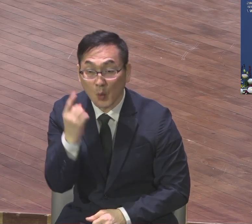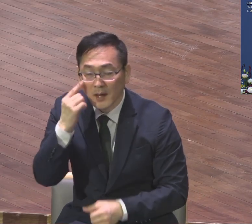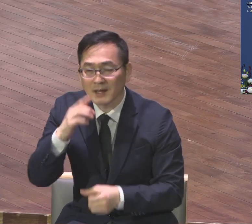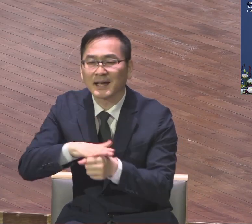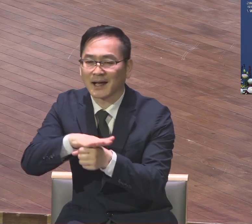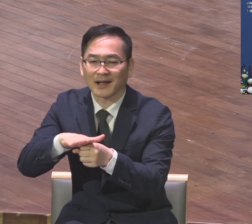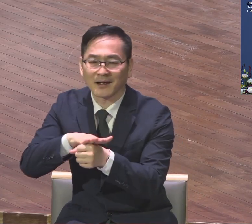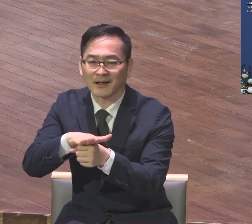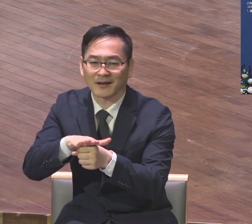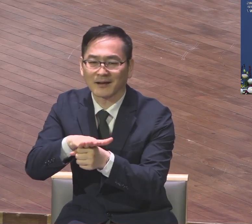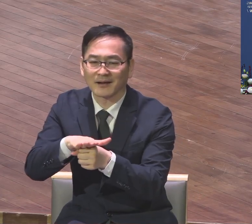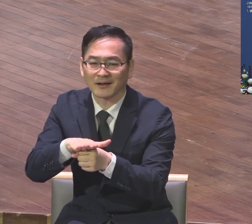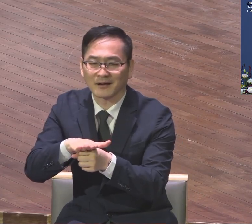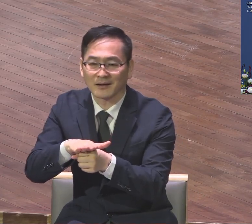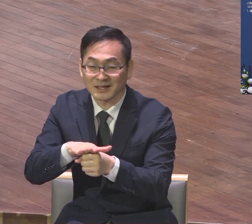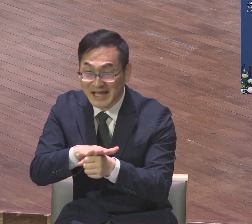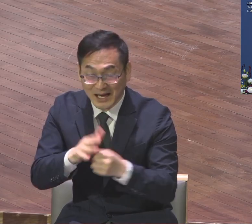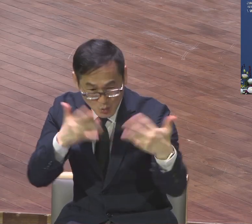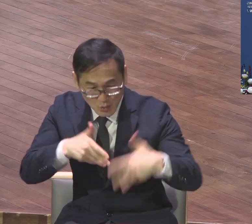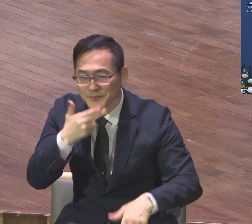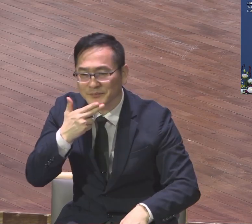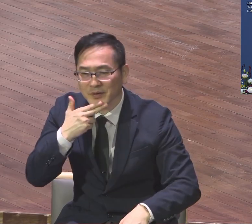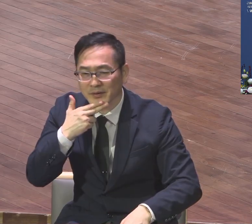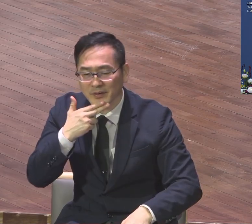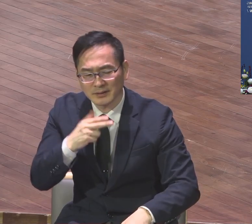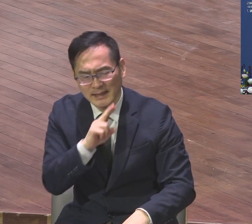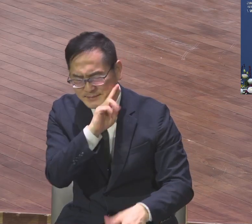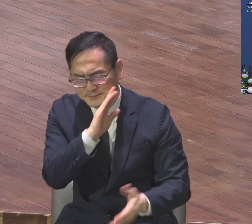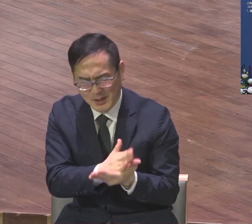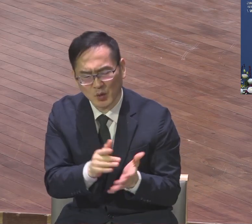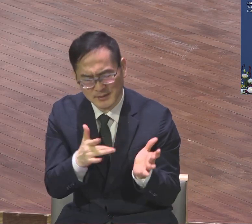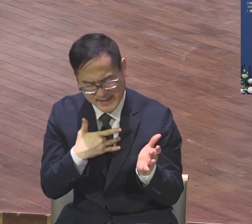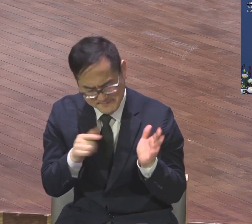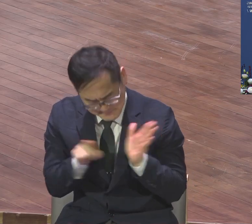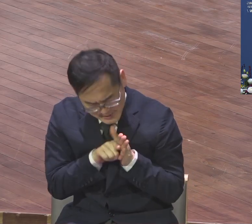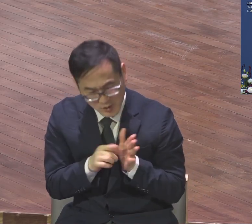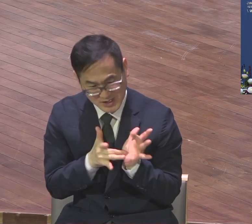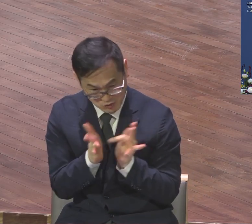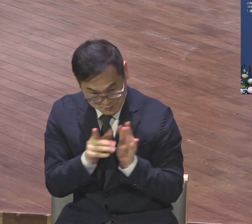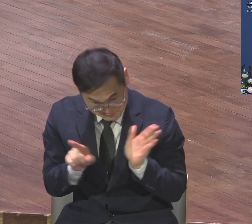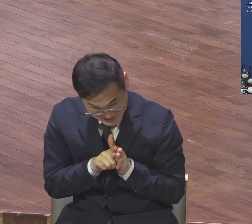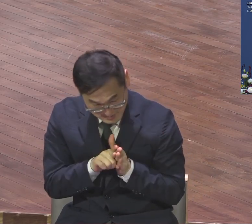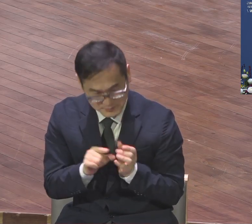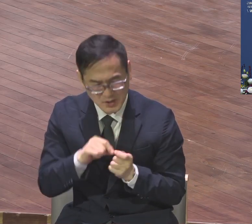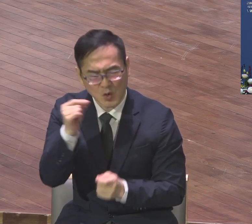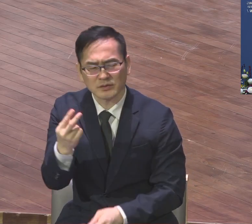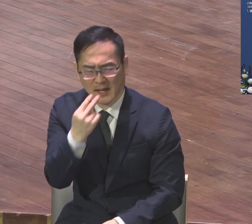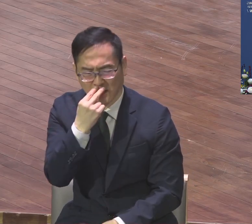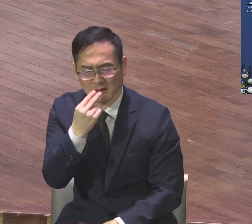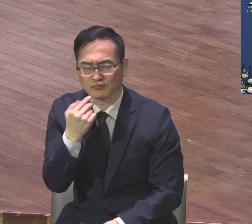그냥 믿기만 하면, 의심하지 말고 그냥 믿기만 하면 영생을 얻는다.